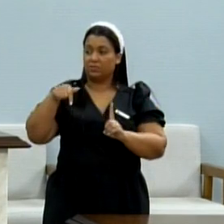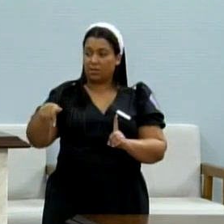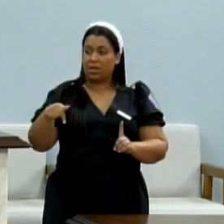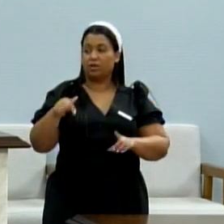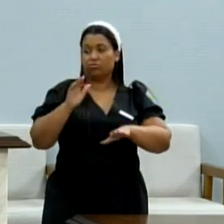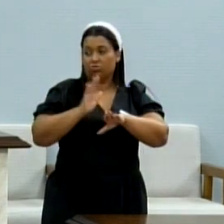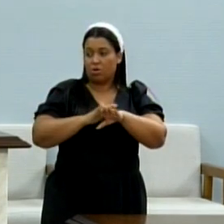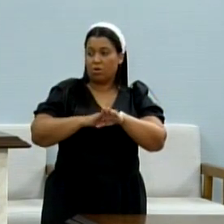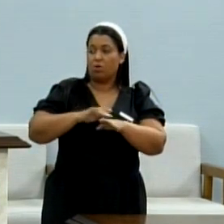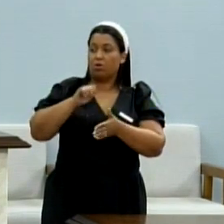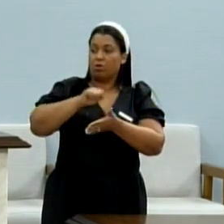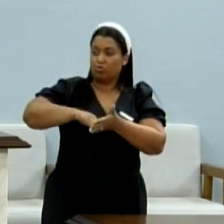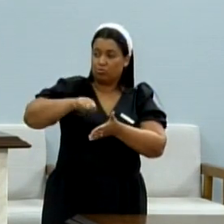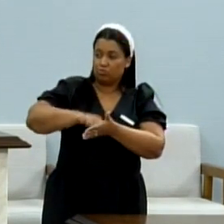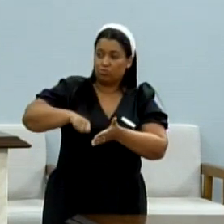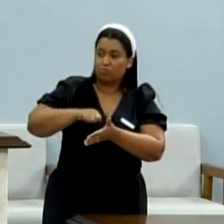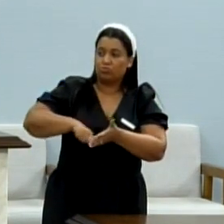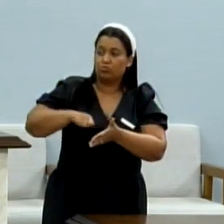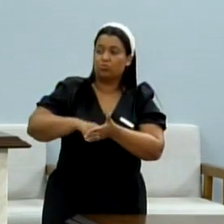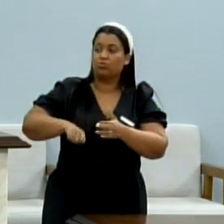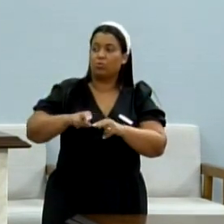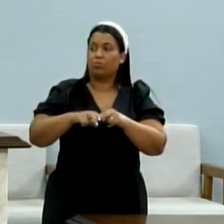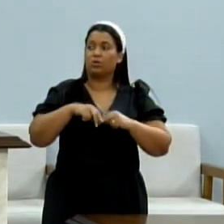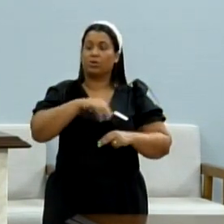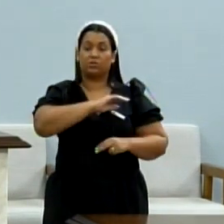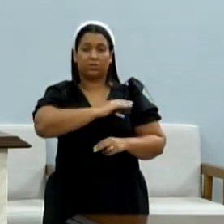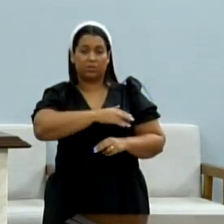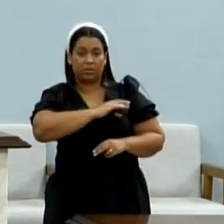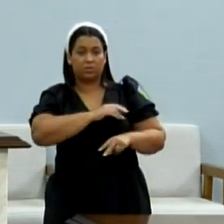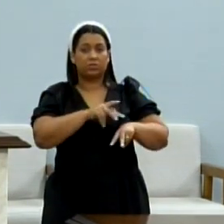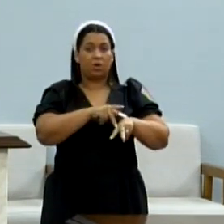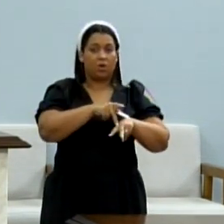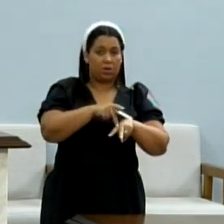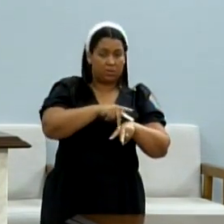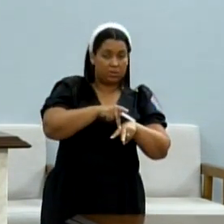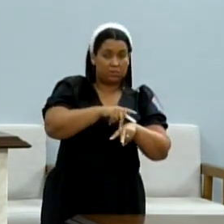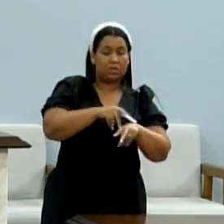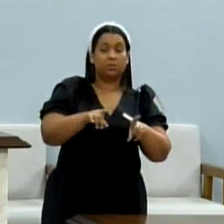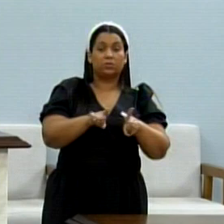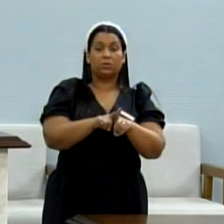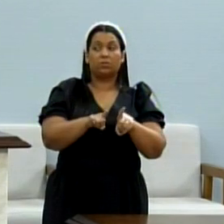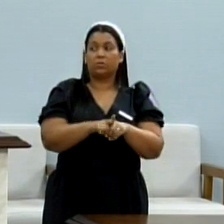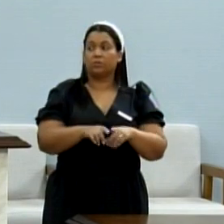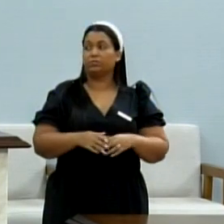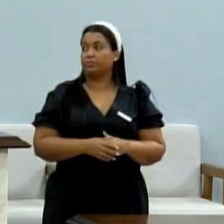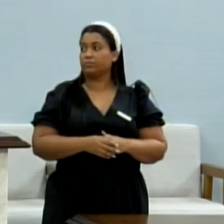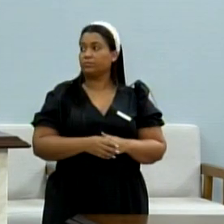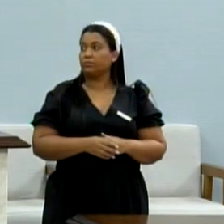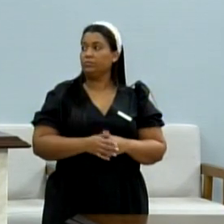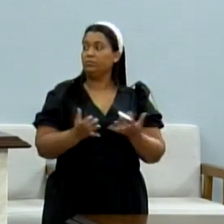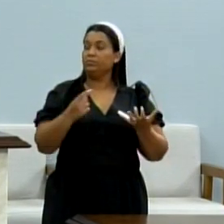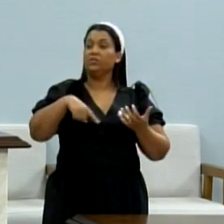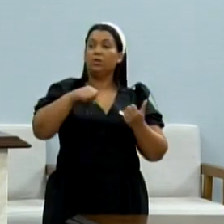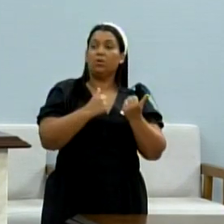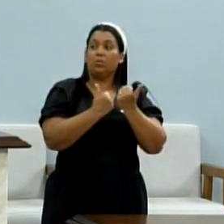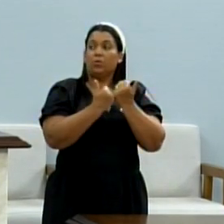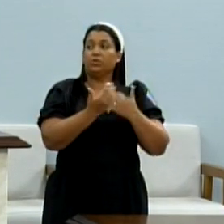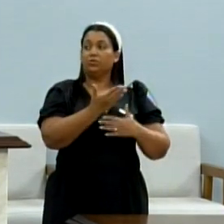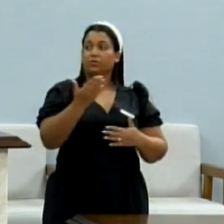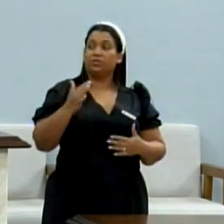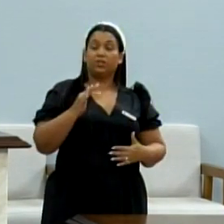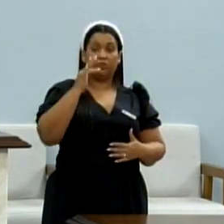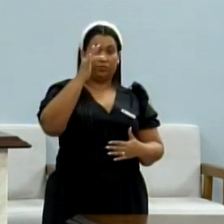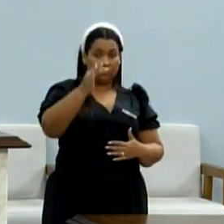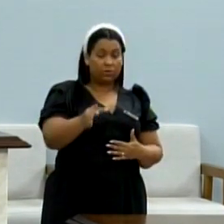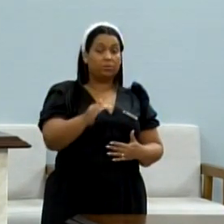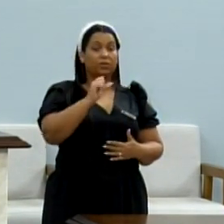o livro em função da cardiopatia, dessa questão intersexo. E aí eu conto com o apoio de vocês, futuramente, quando